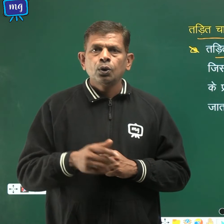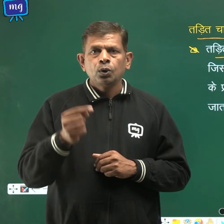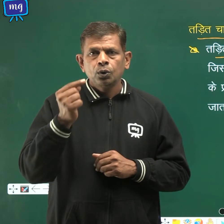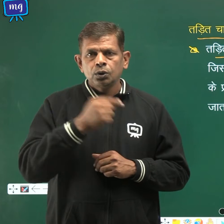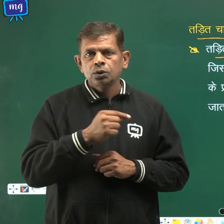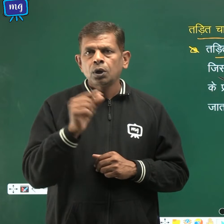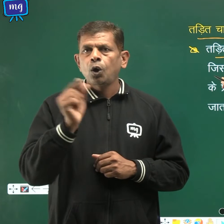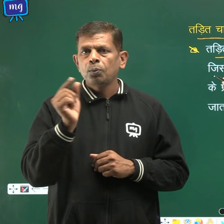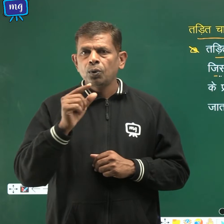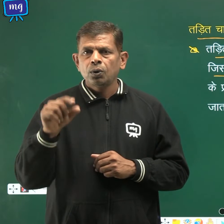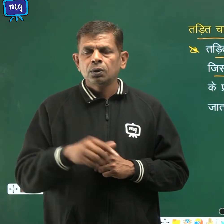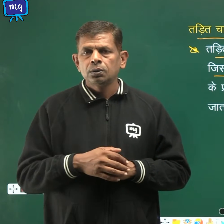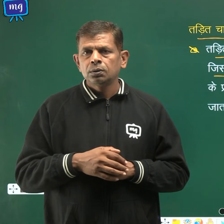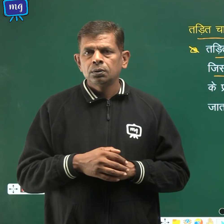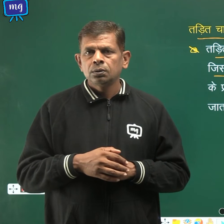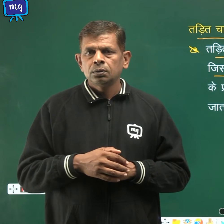जिसका उपयोग